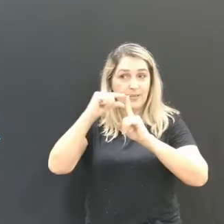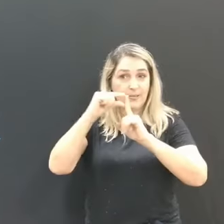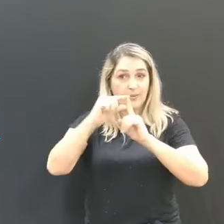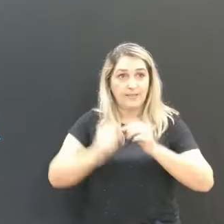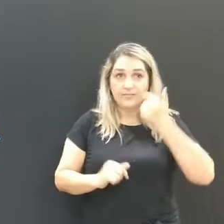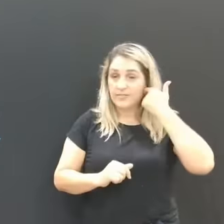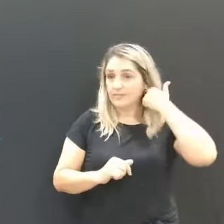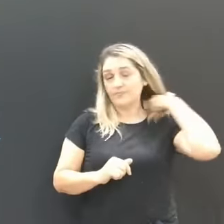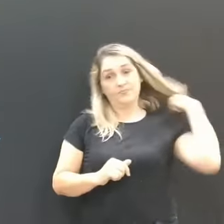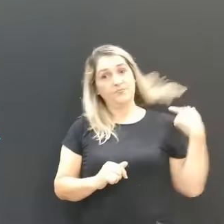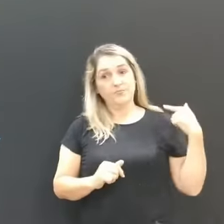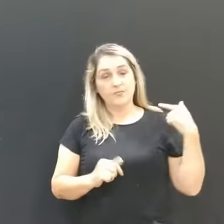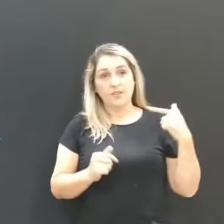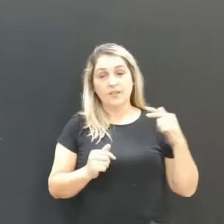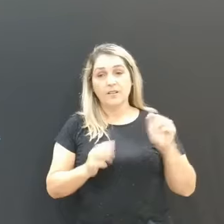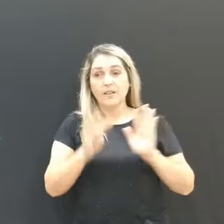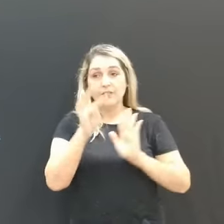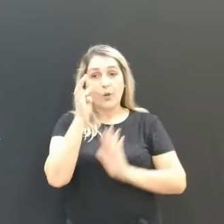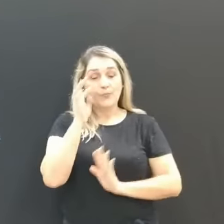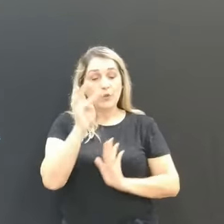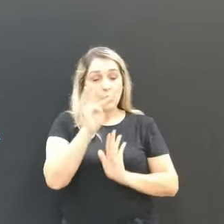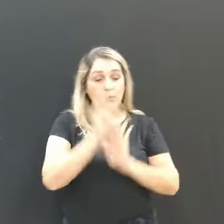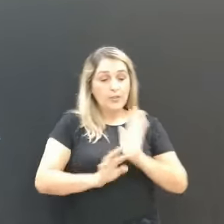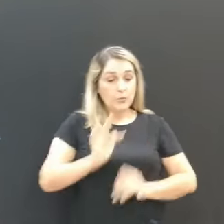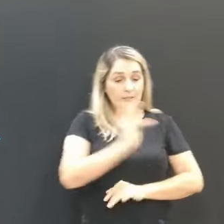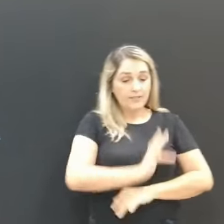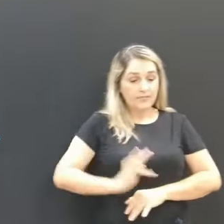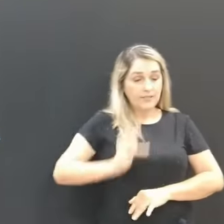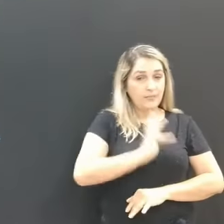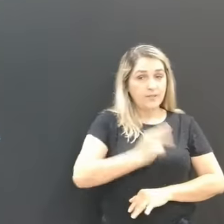Obedecer a Bíblia, obedecer a palavra de Deus.